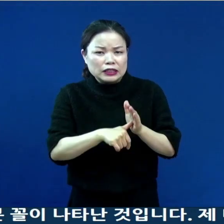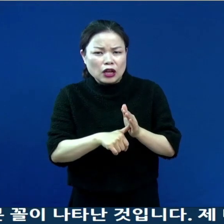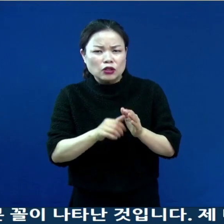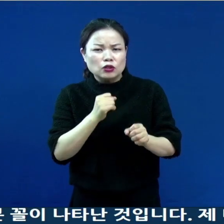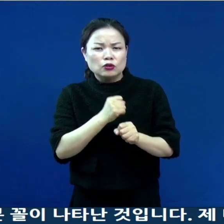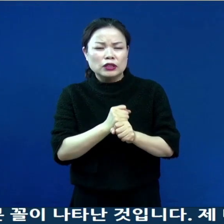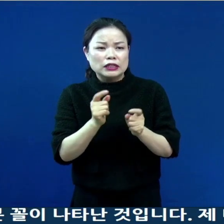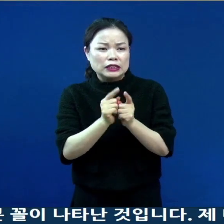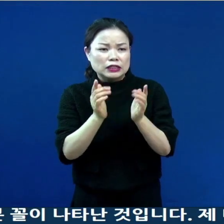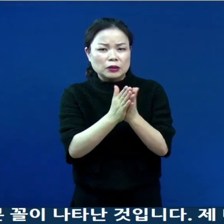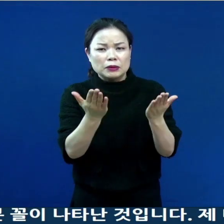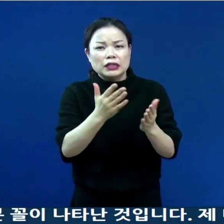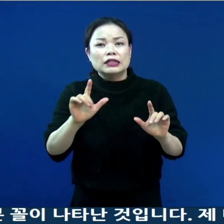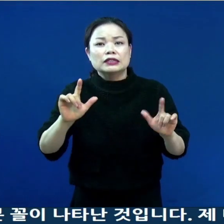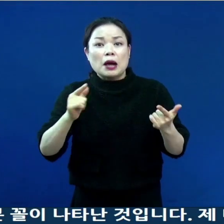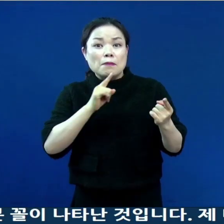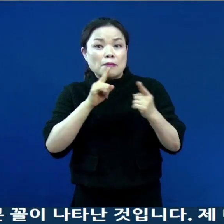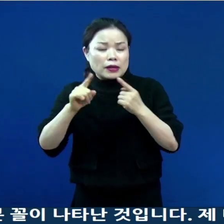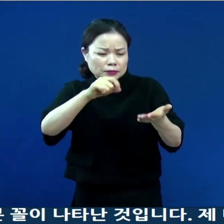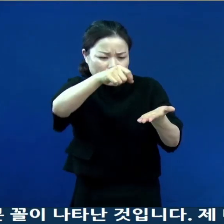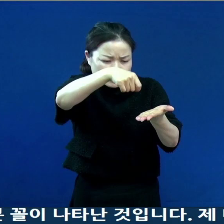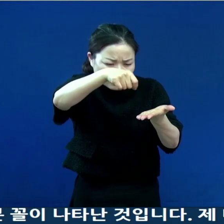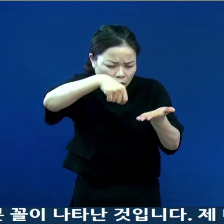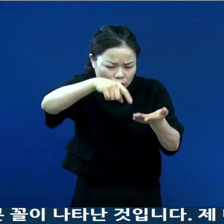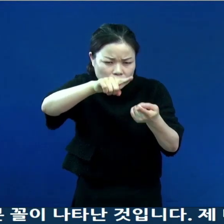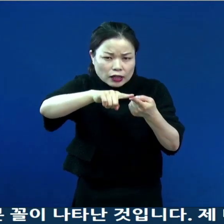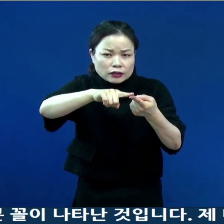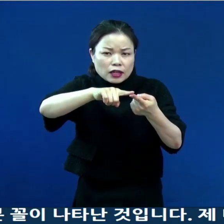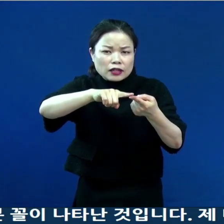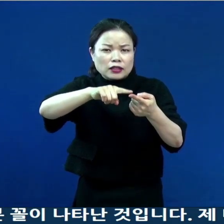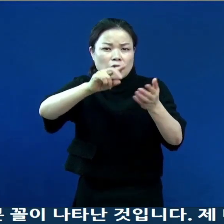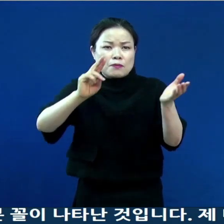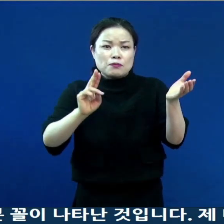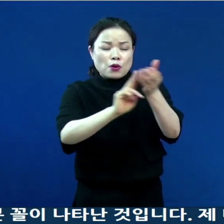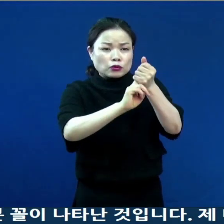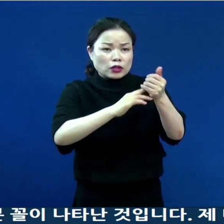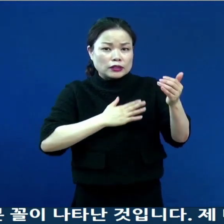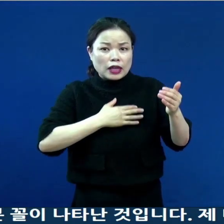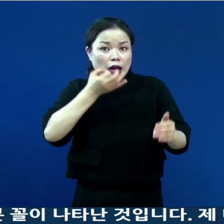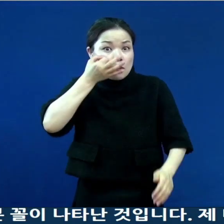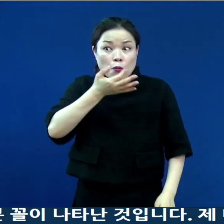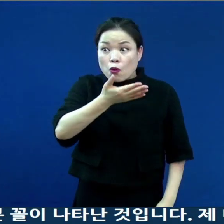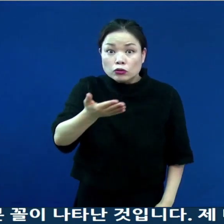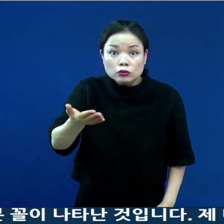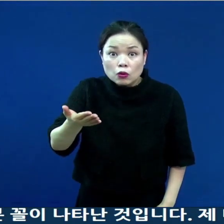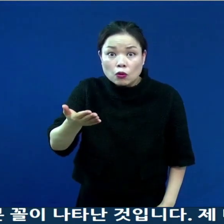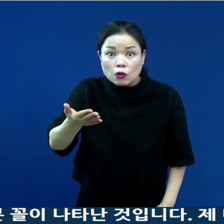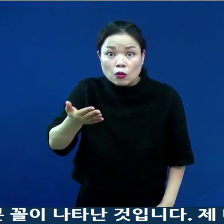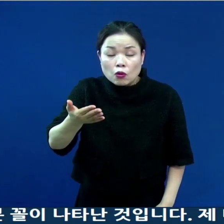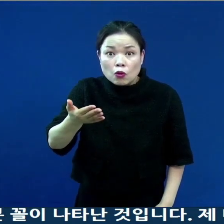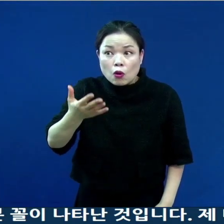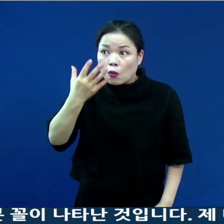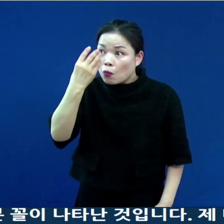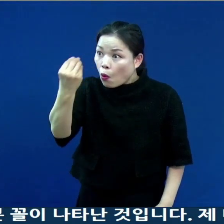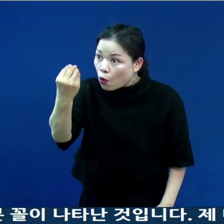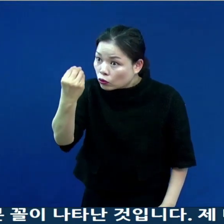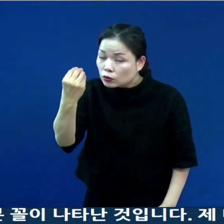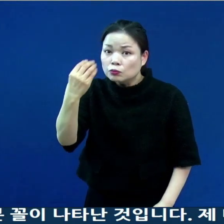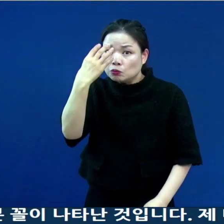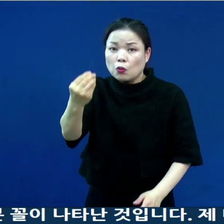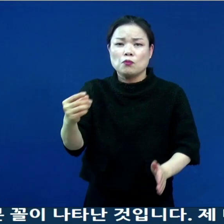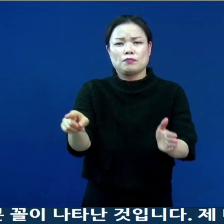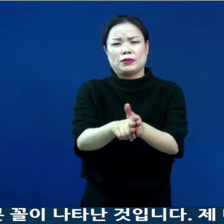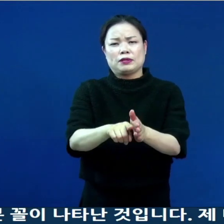표적들이 직접 일어나는 건 아니지만 말씀에 쓰여진 표적들이 내 앞에서 보여지게 하시고 우리의 믿음이 본